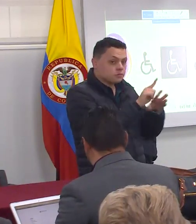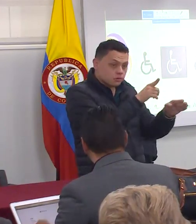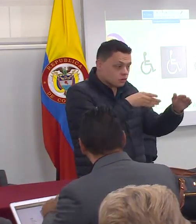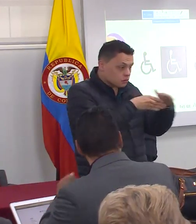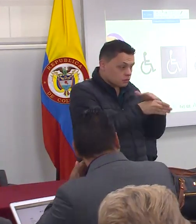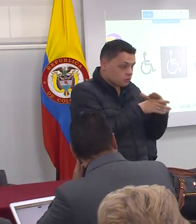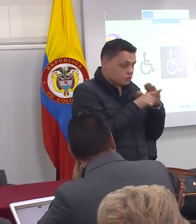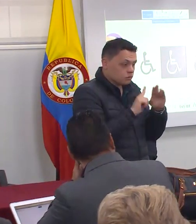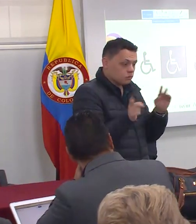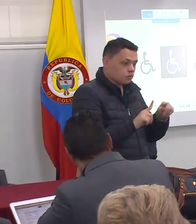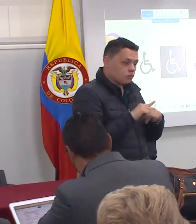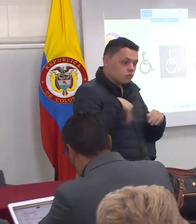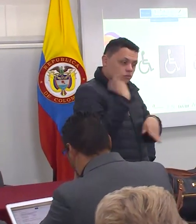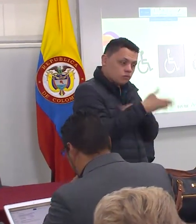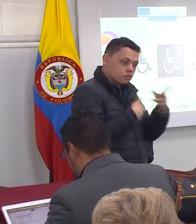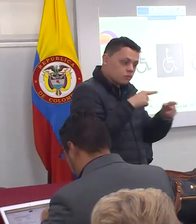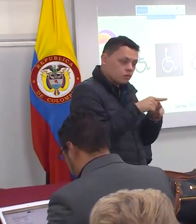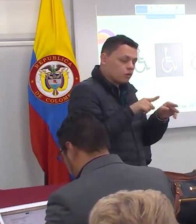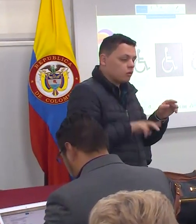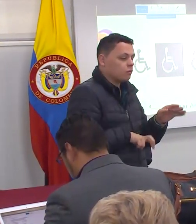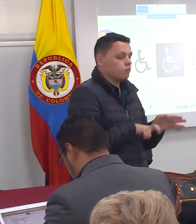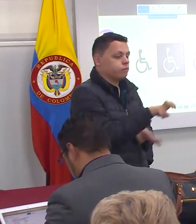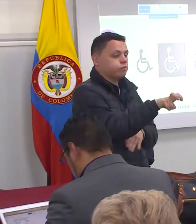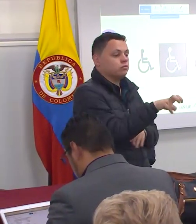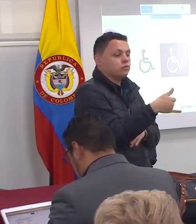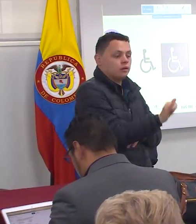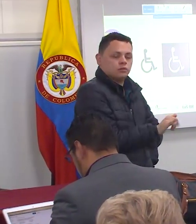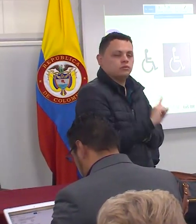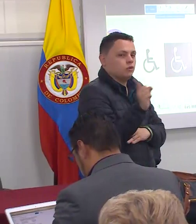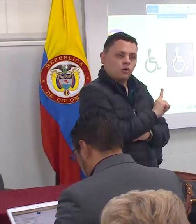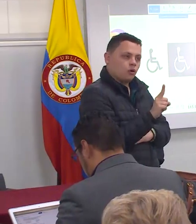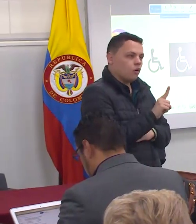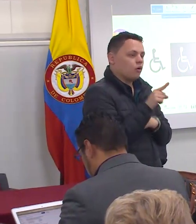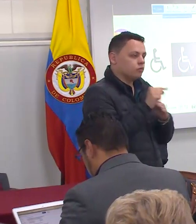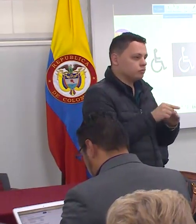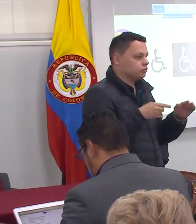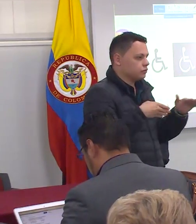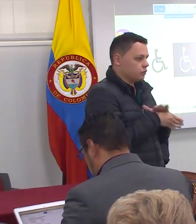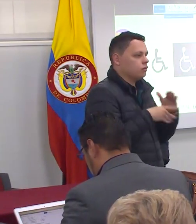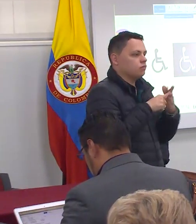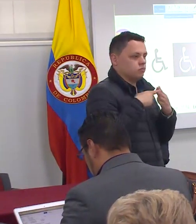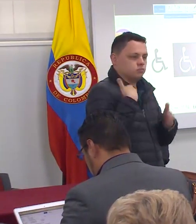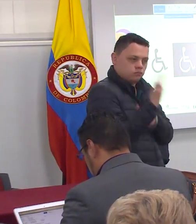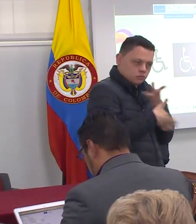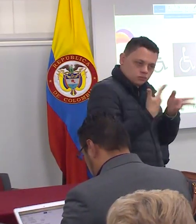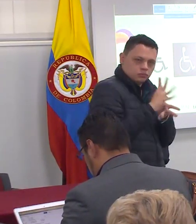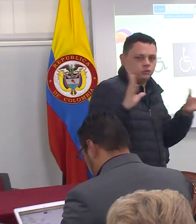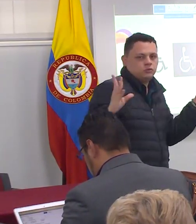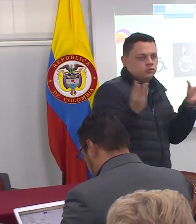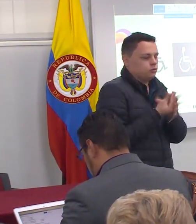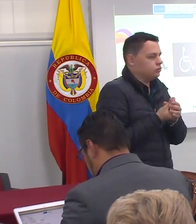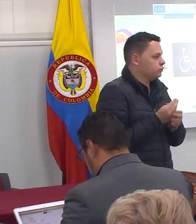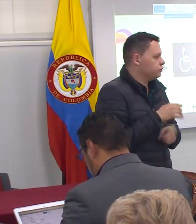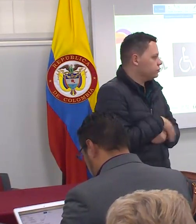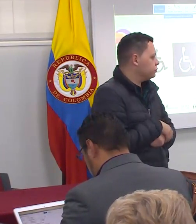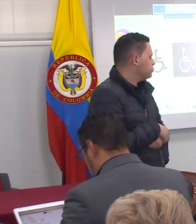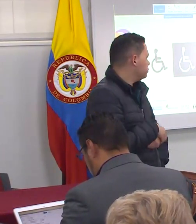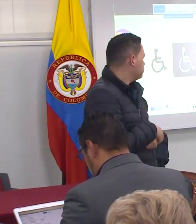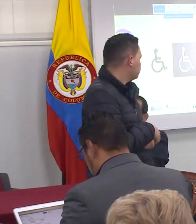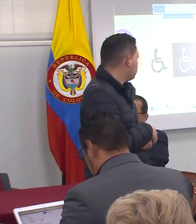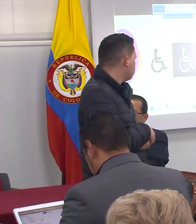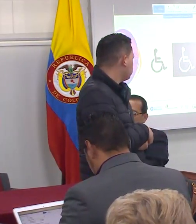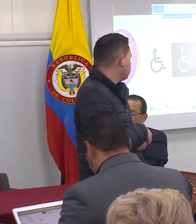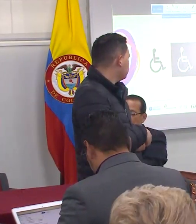accesibilidad no es un proceso de rampa la accesibilidad es el pretexto que genera procesos de inclusión entonces este